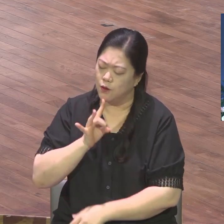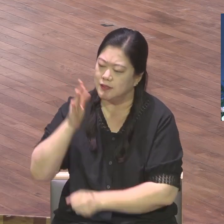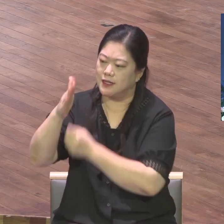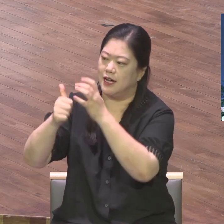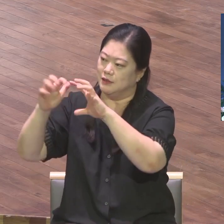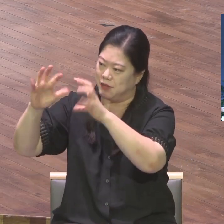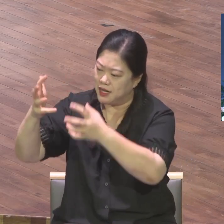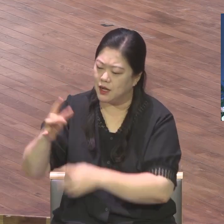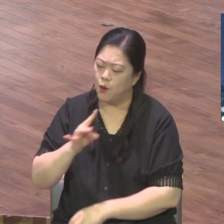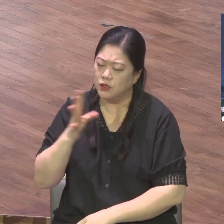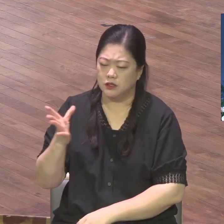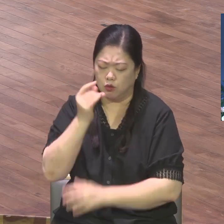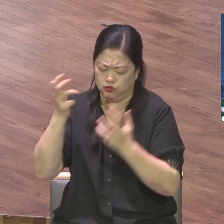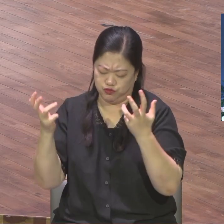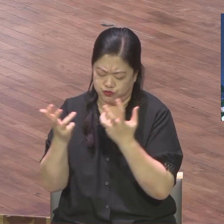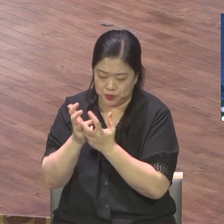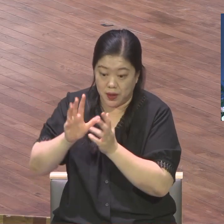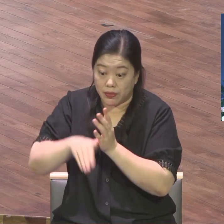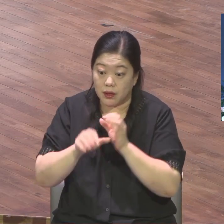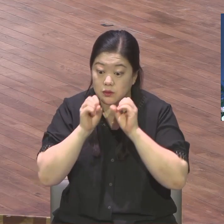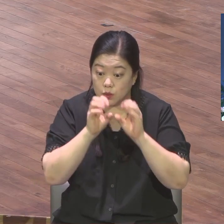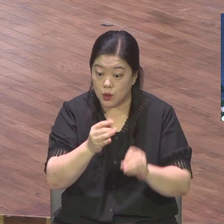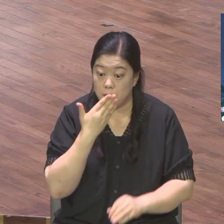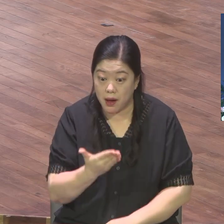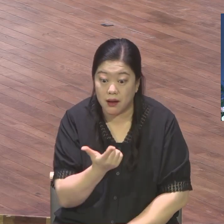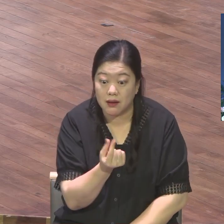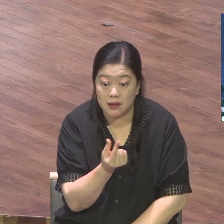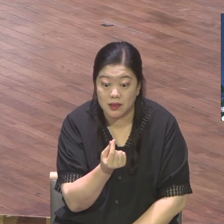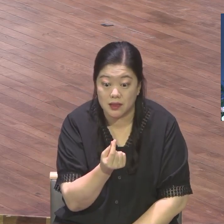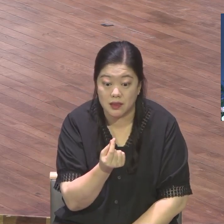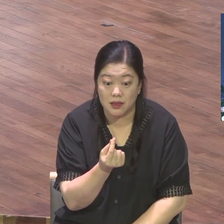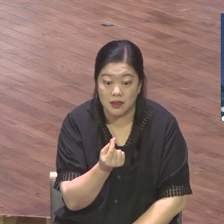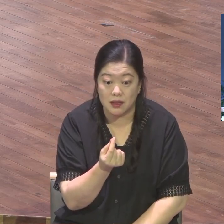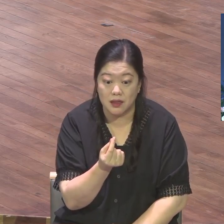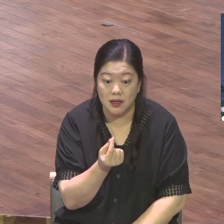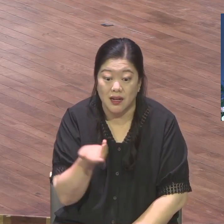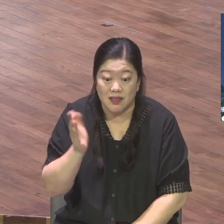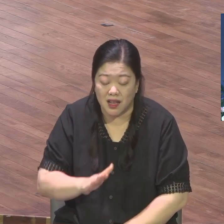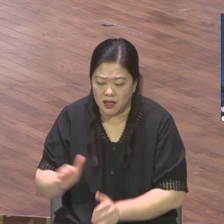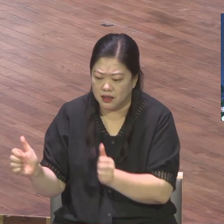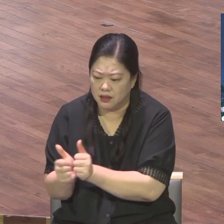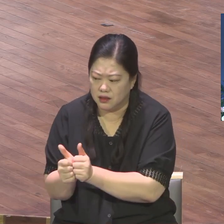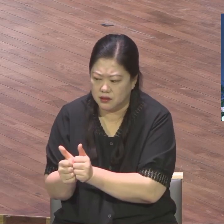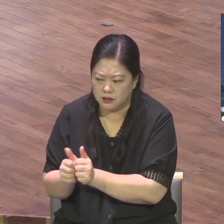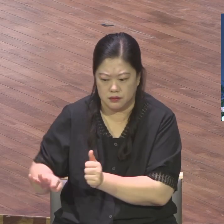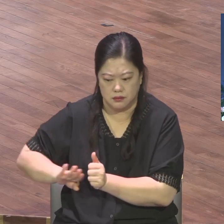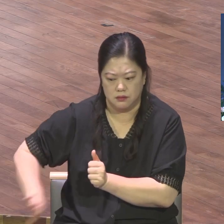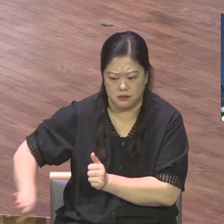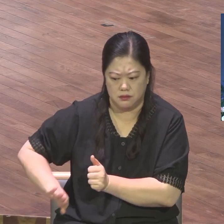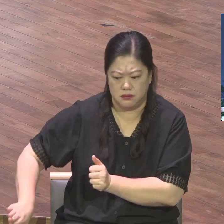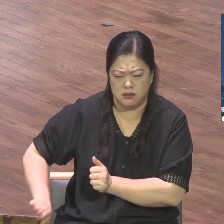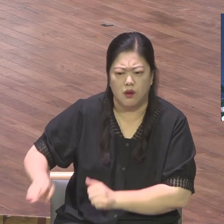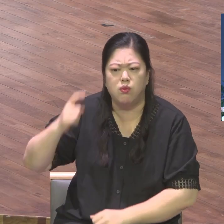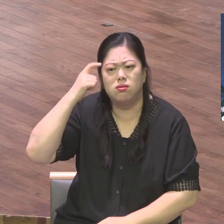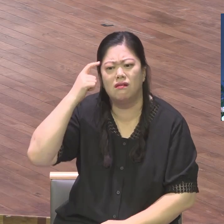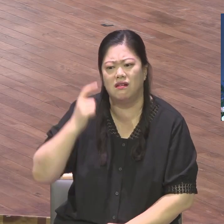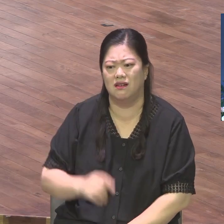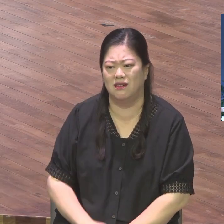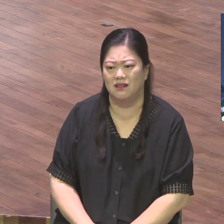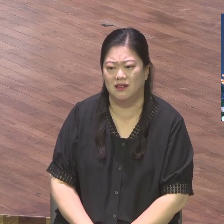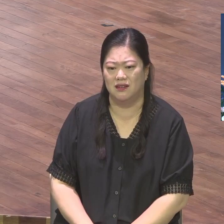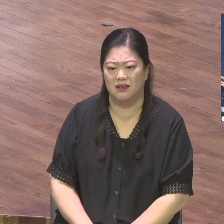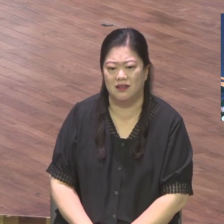충만. 이걸 통해서 현장의 실제적인 삶 역사를 일으키기 시작했습니다.